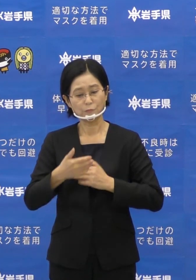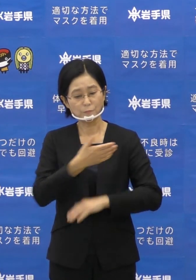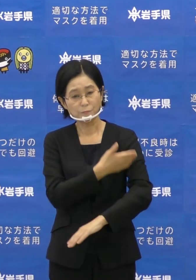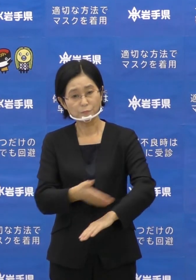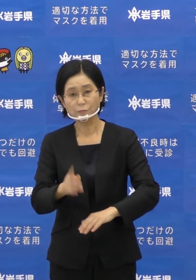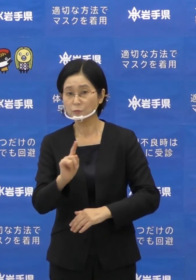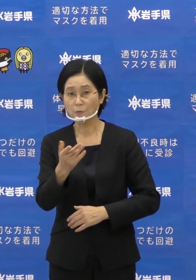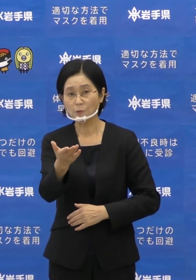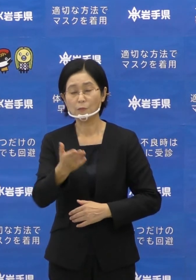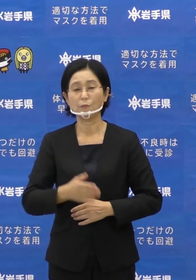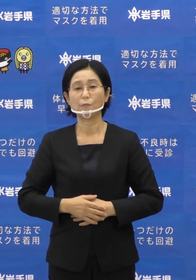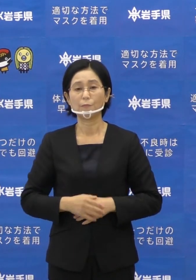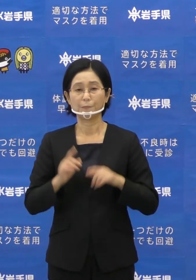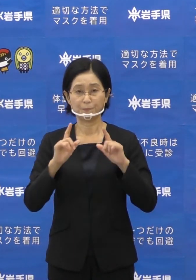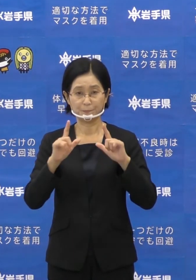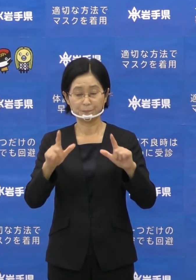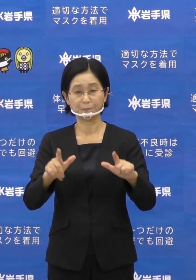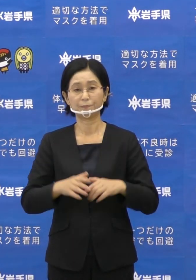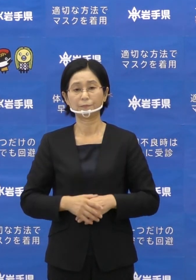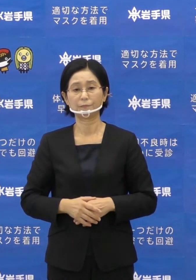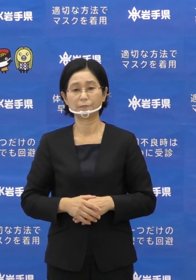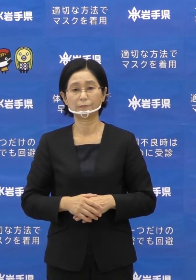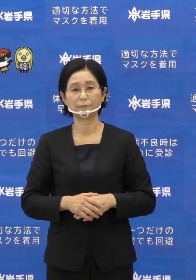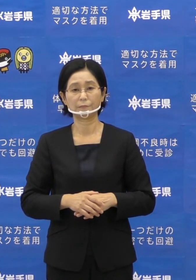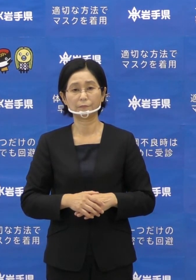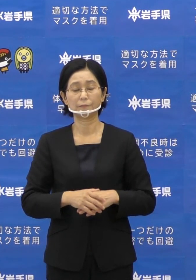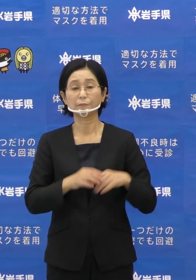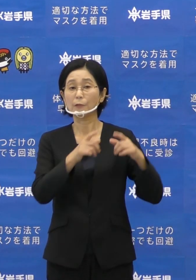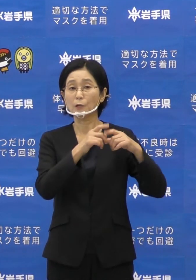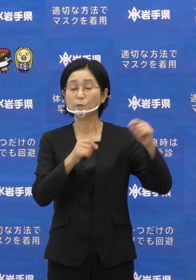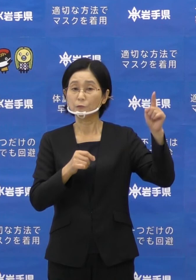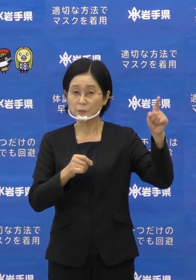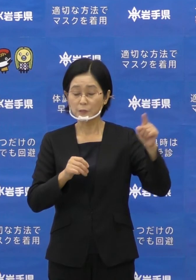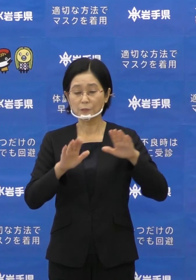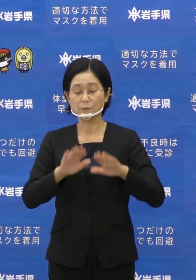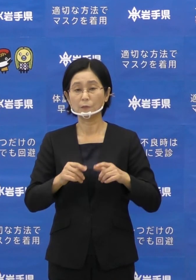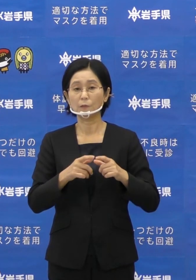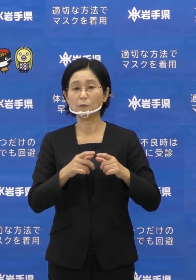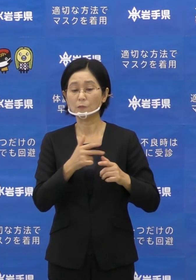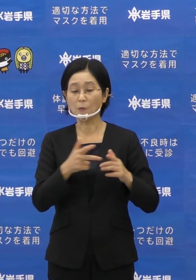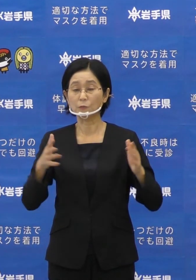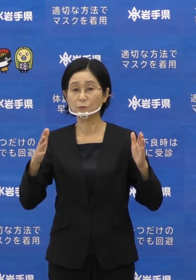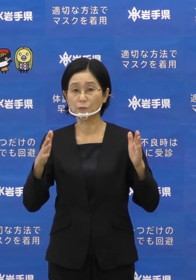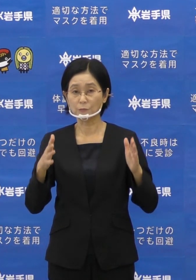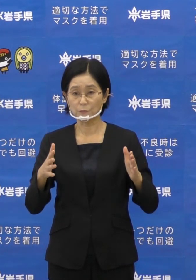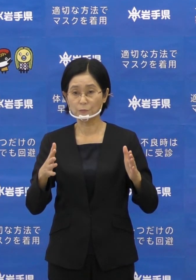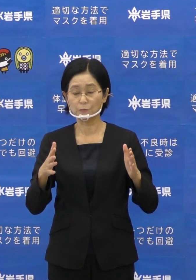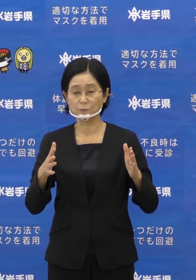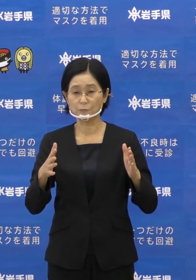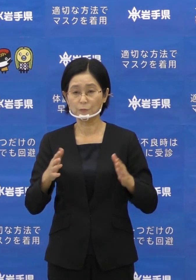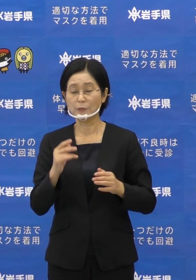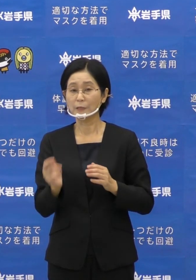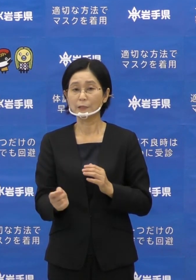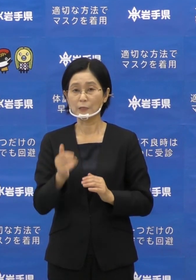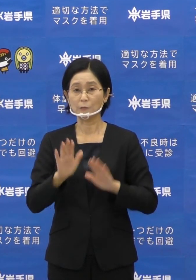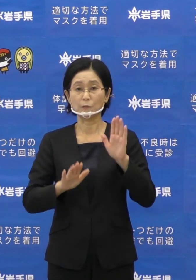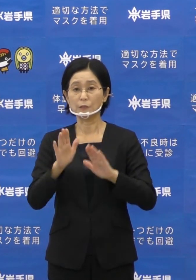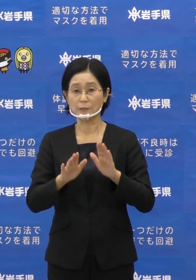い。今週の国のこの、緊